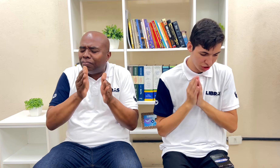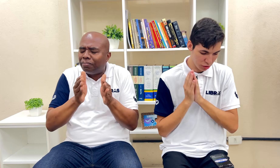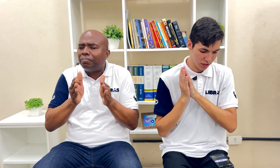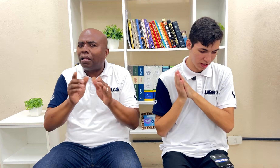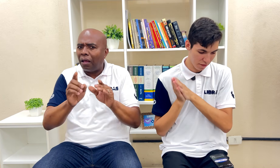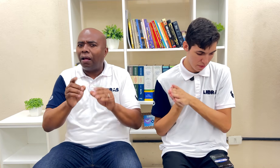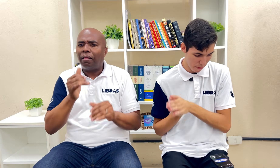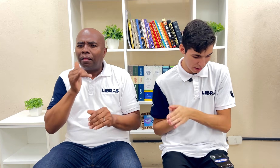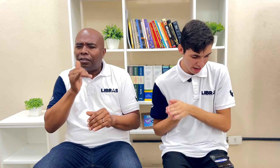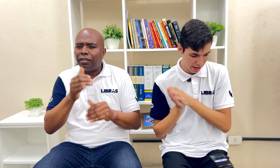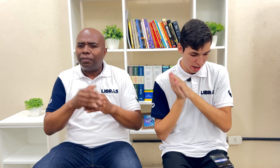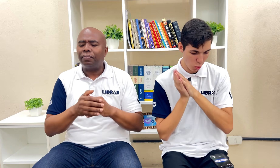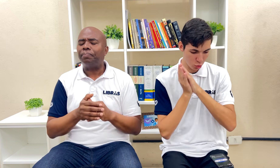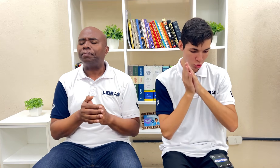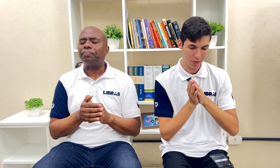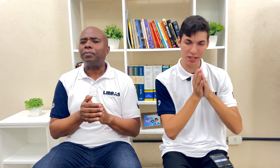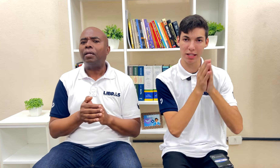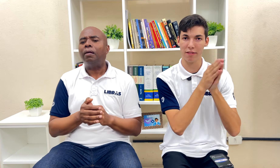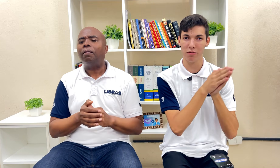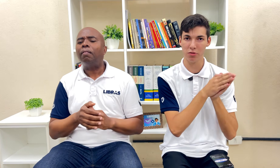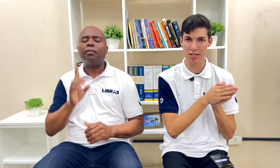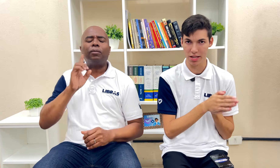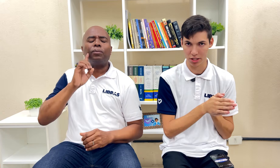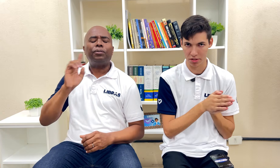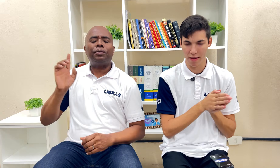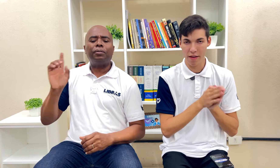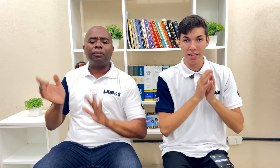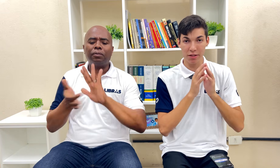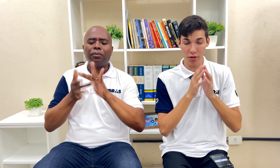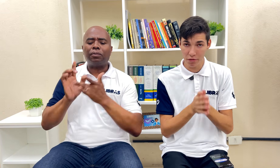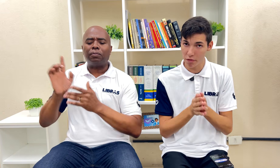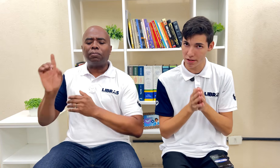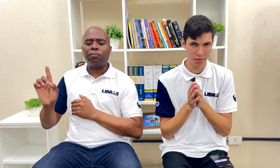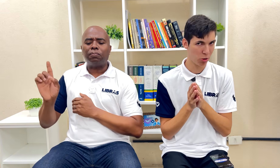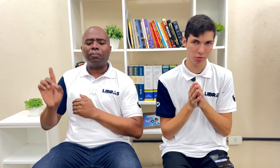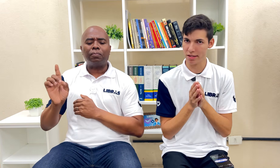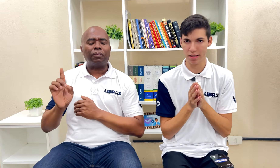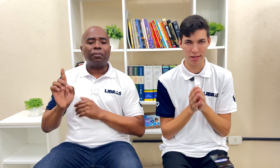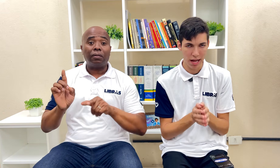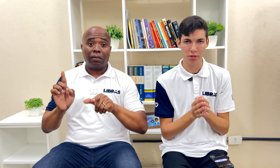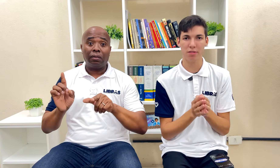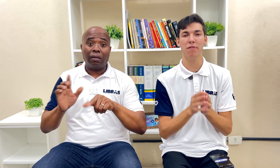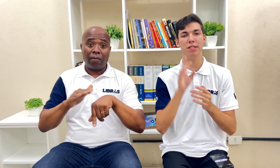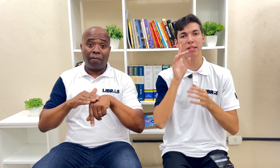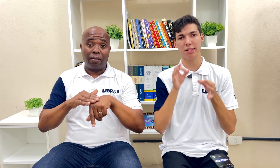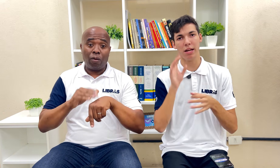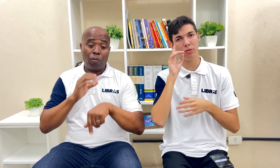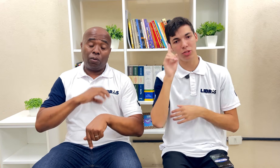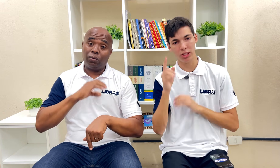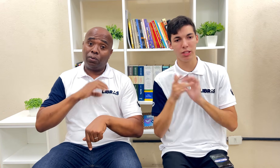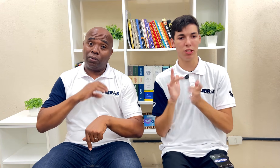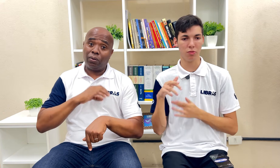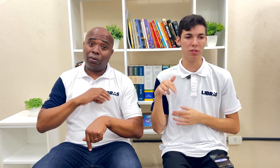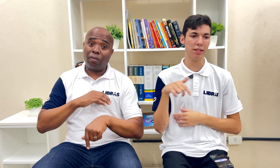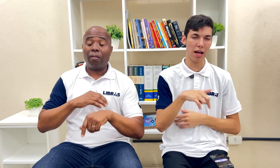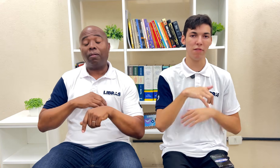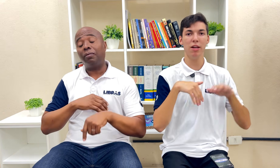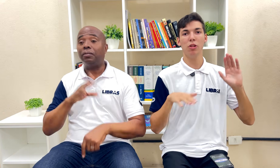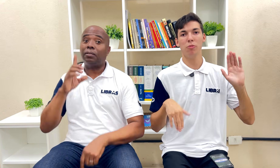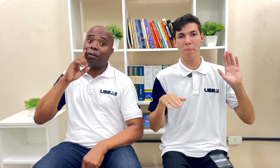Jesus andava numa praia e alguns homens que lavavam suas redes. Se você for fazer português sinalizado, você vai fazer certo dia Jesus andava numa